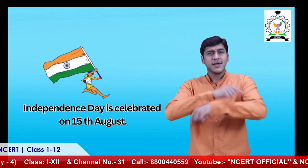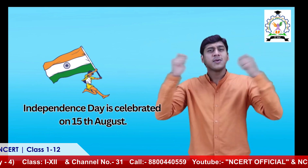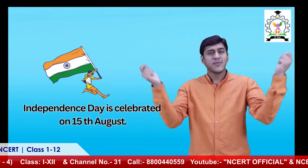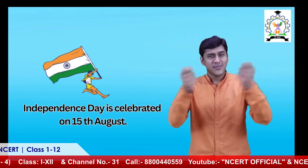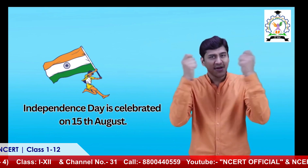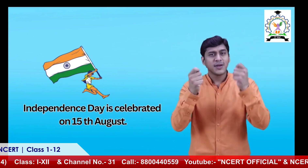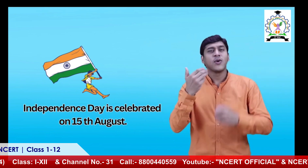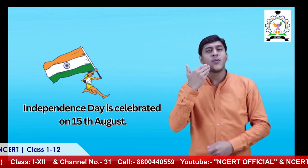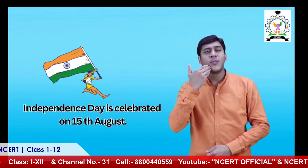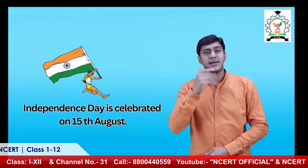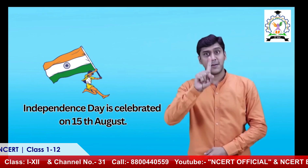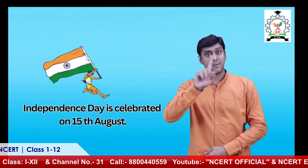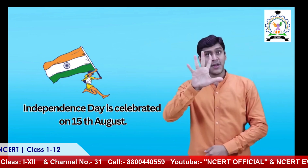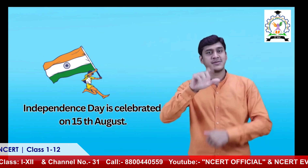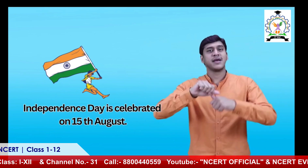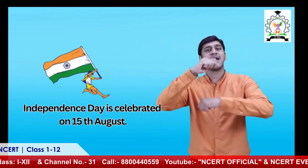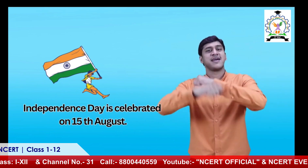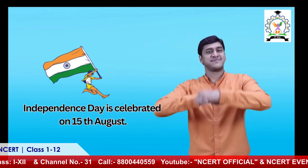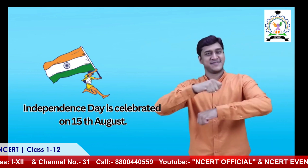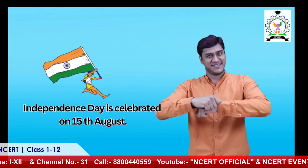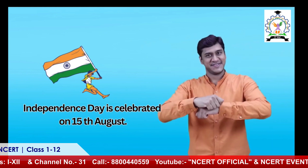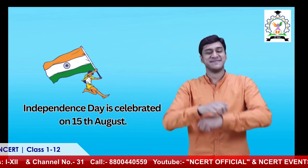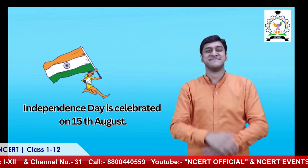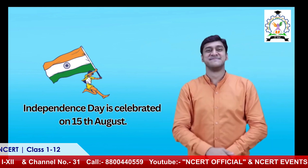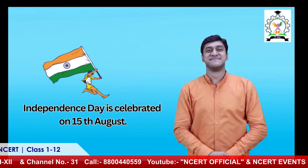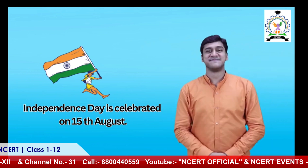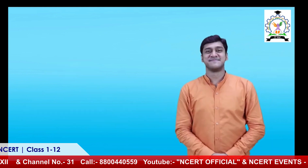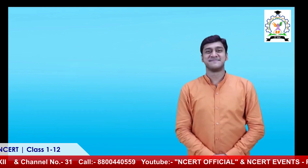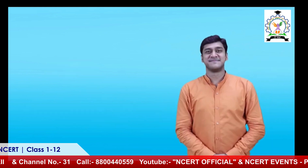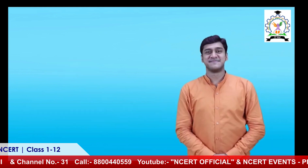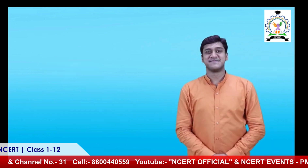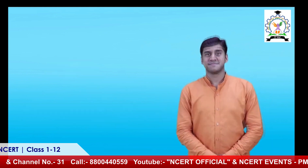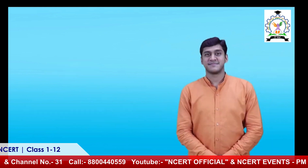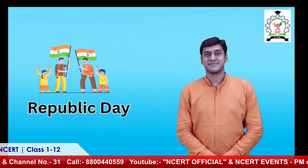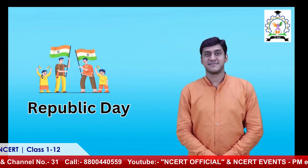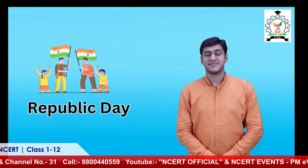स्वतंत्रता दिवस 15 अगस्त को मनाया जाता है।